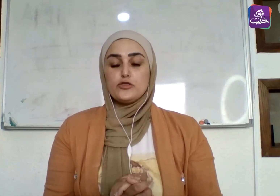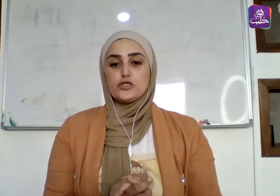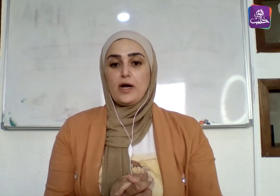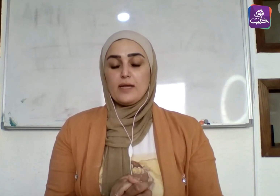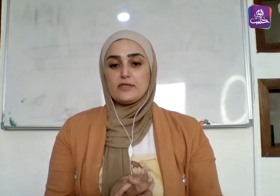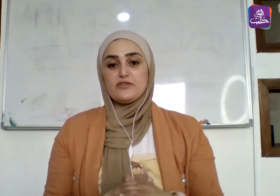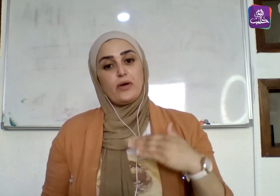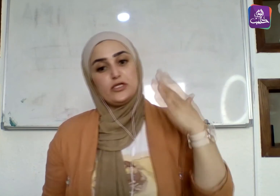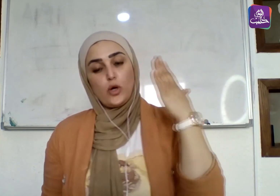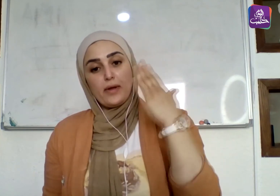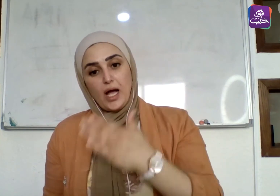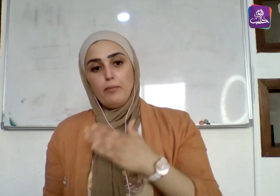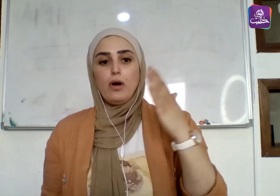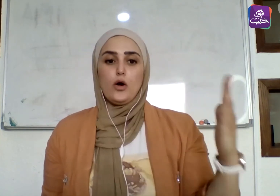نرسم علامة الاستفهام هي جوابها نعم أو لا